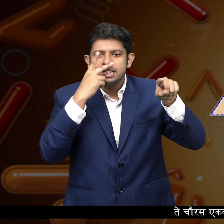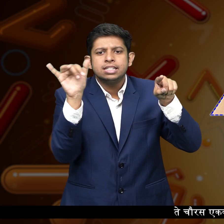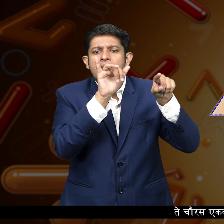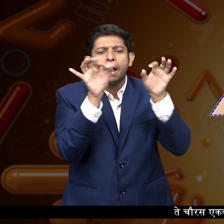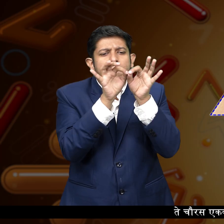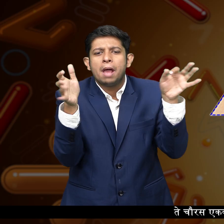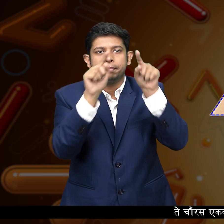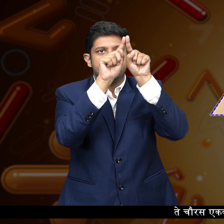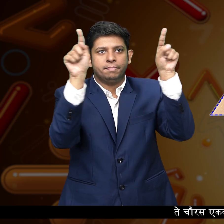मोजले जाते.